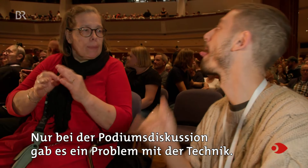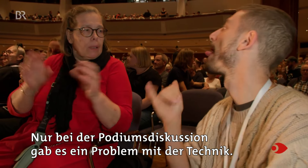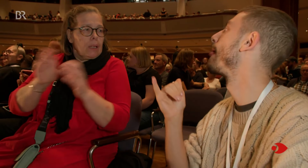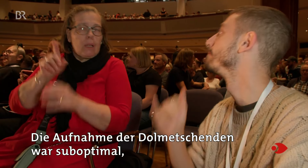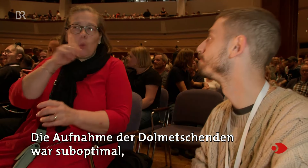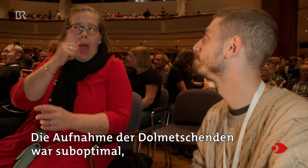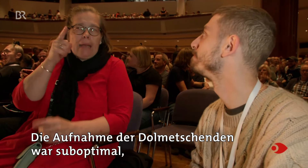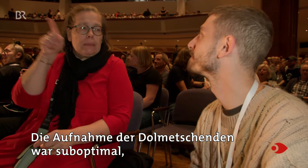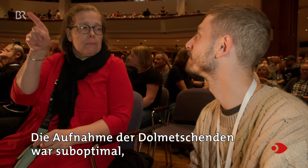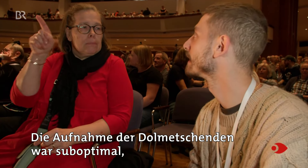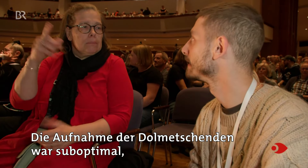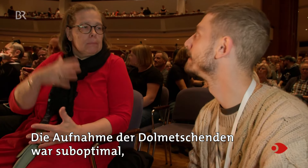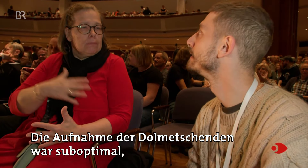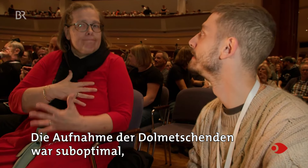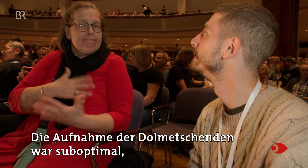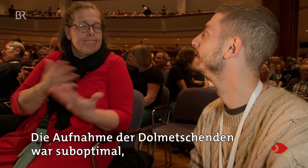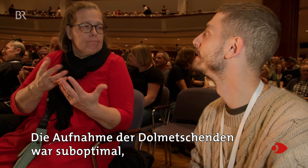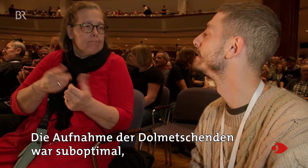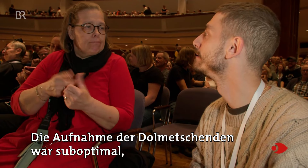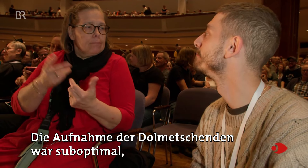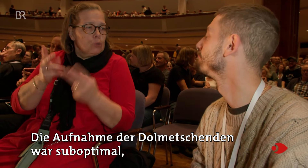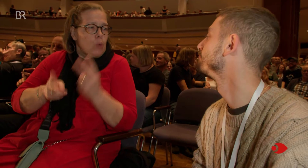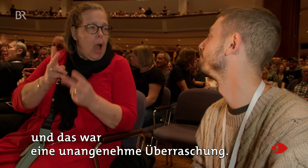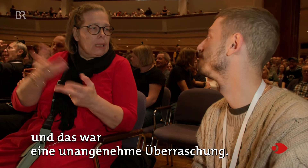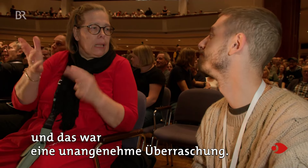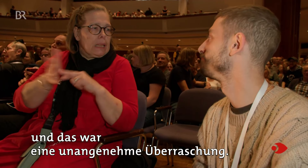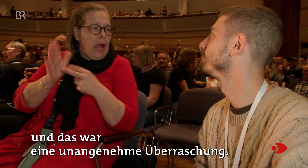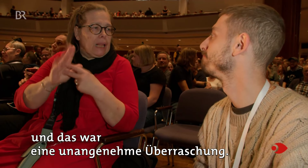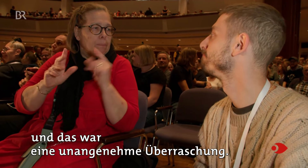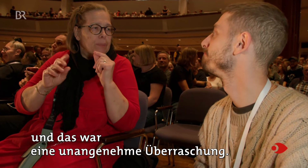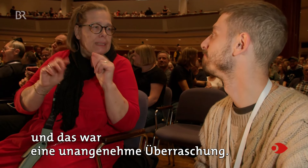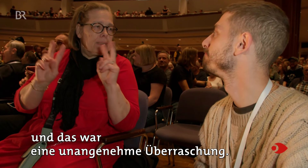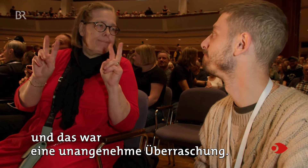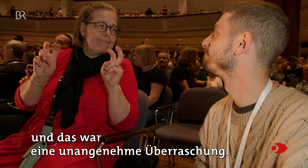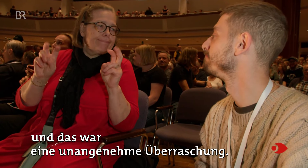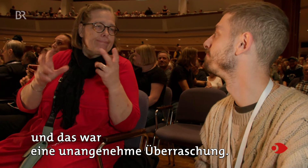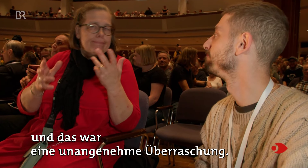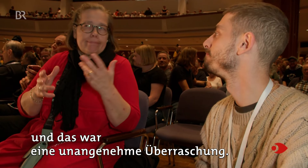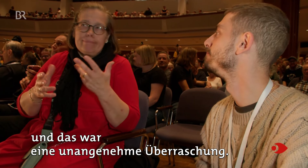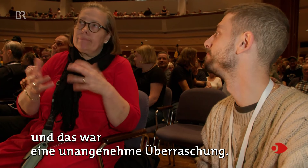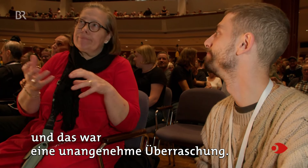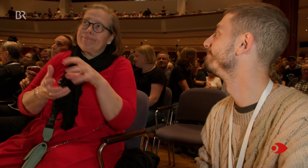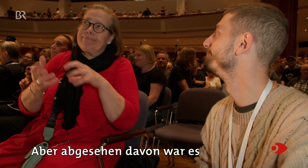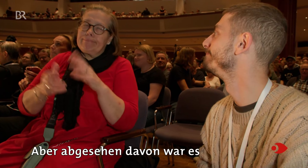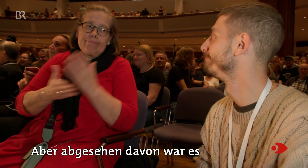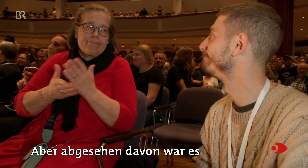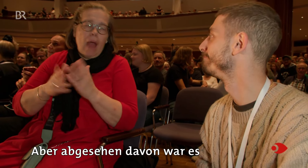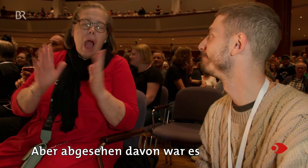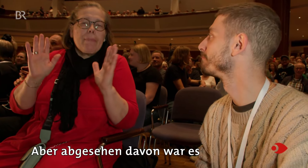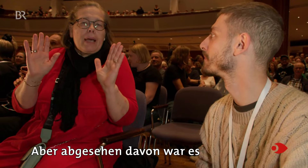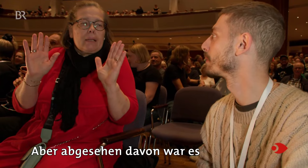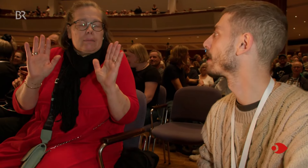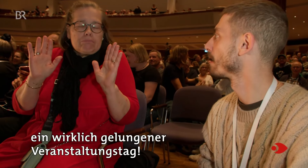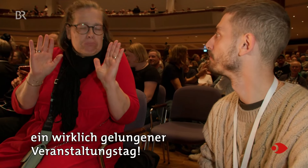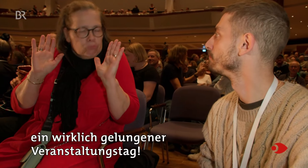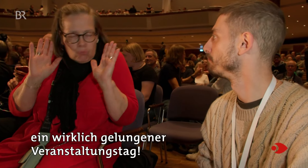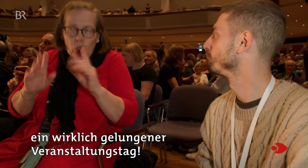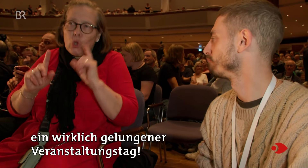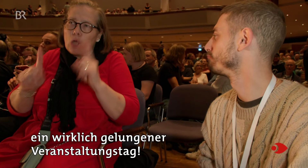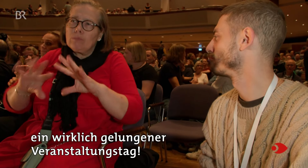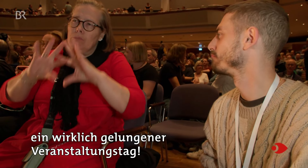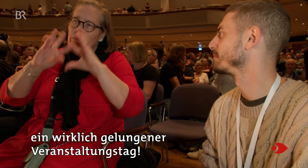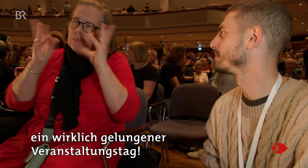Technik. Die Aufnahme der Dolmetschenden war suboptimal. Und das war eine unangenehme Überraschung. Aber abgesehen davon war es ein